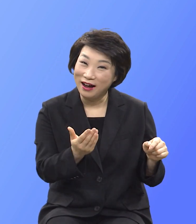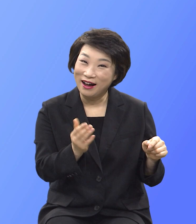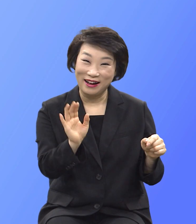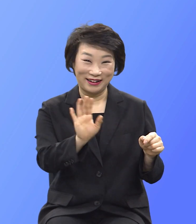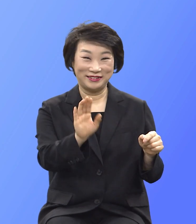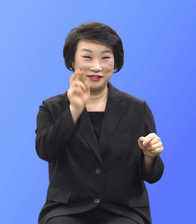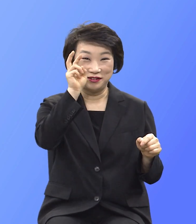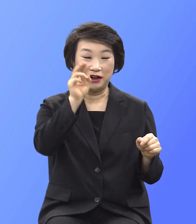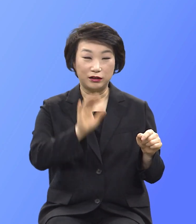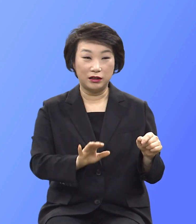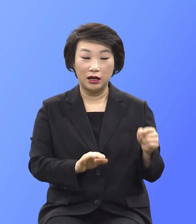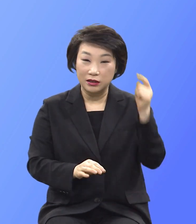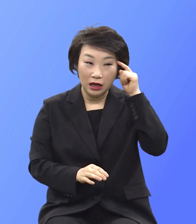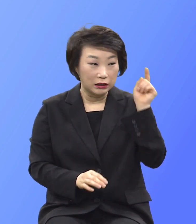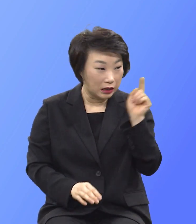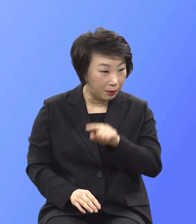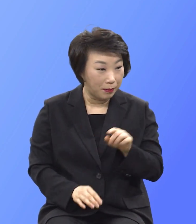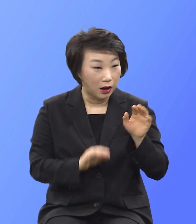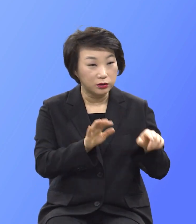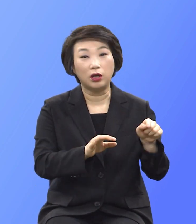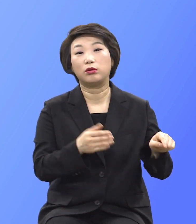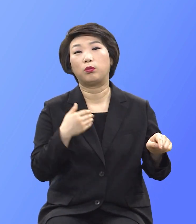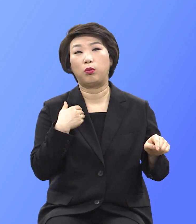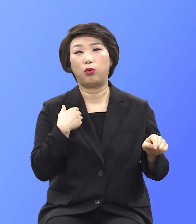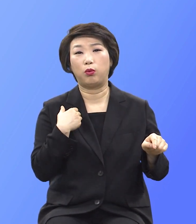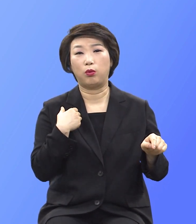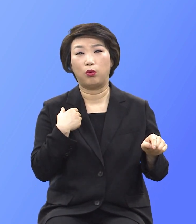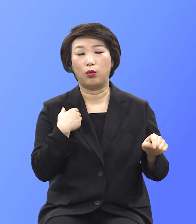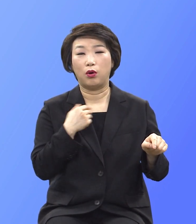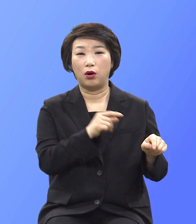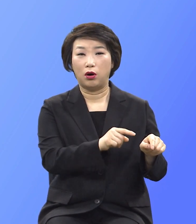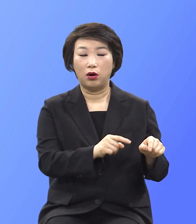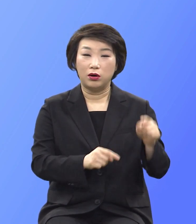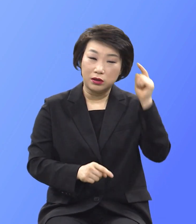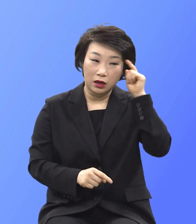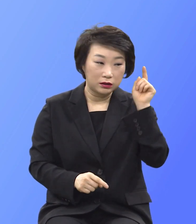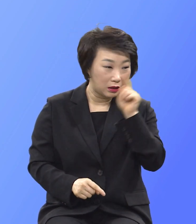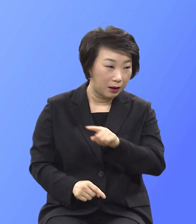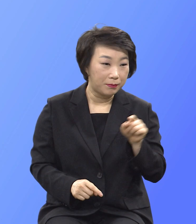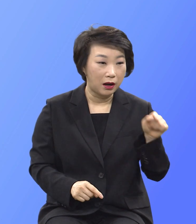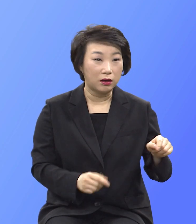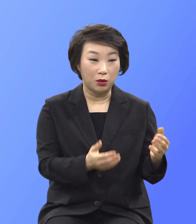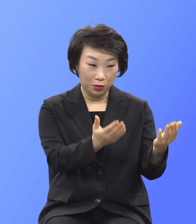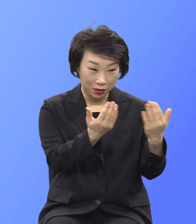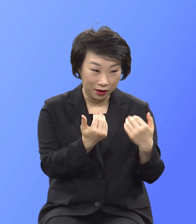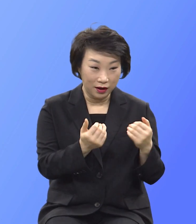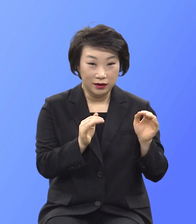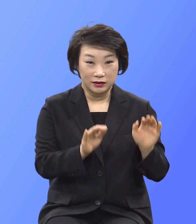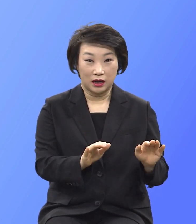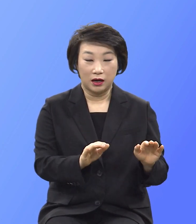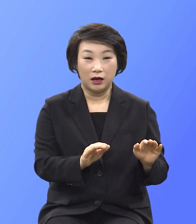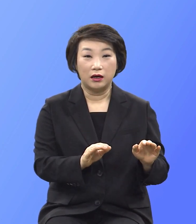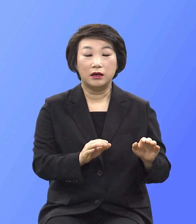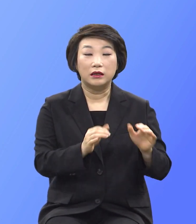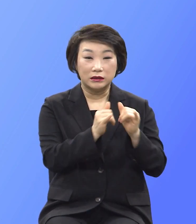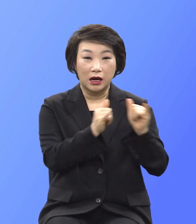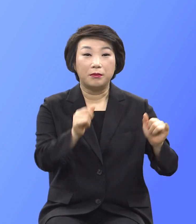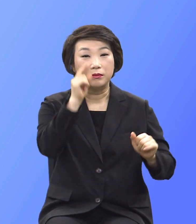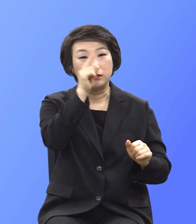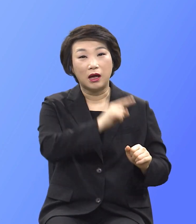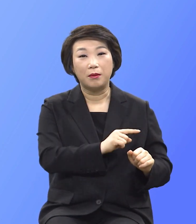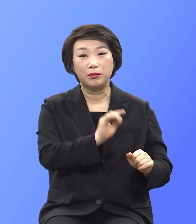수용하겠습니까? 근데 나쁜 생각인지를 모르니까 나쁜 생각을 수용해서 나쁜